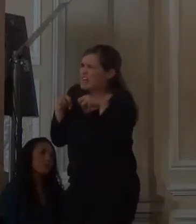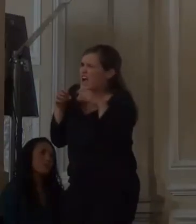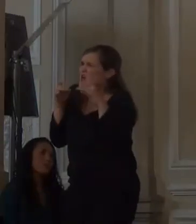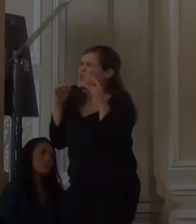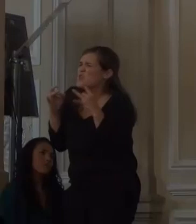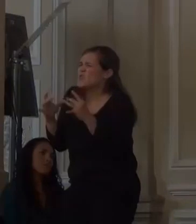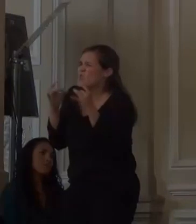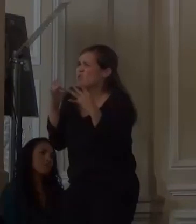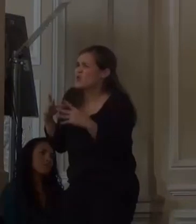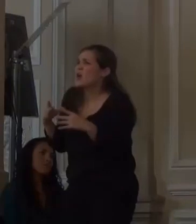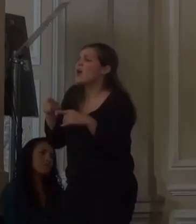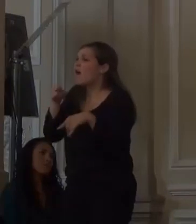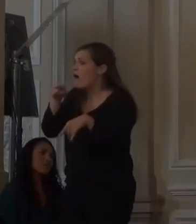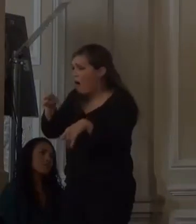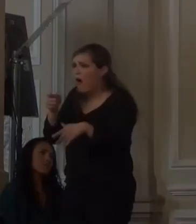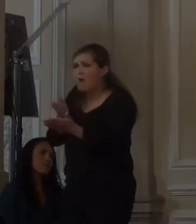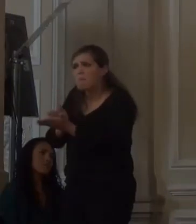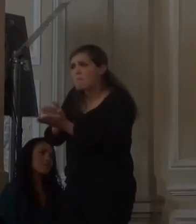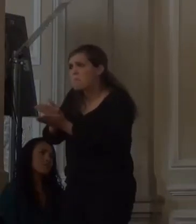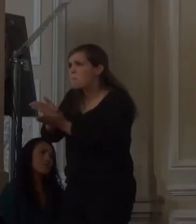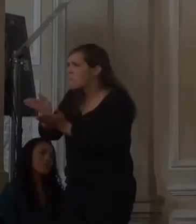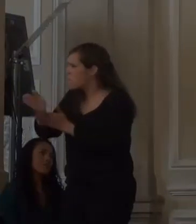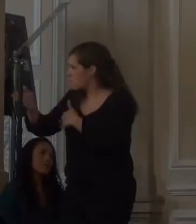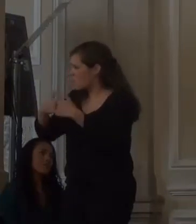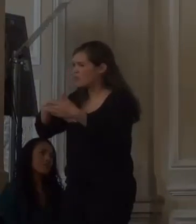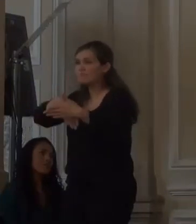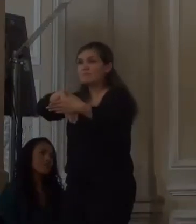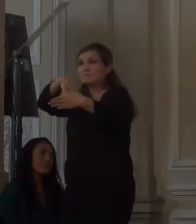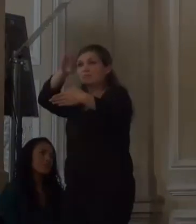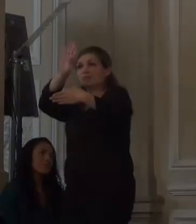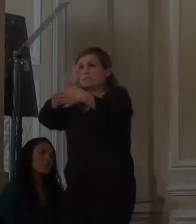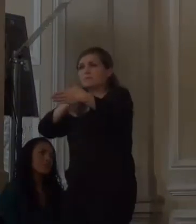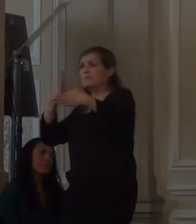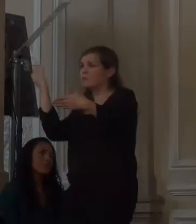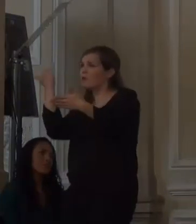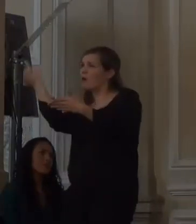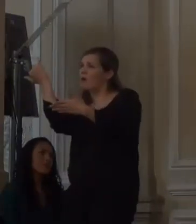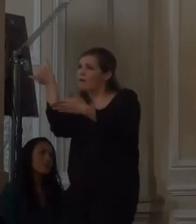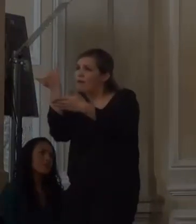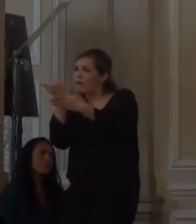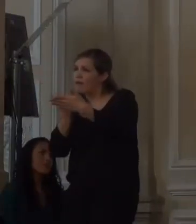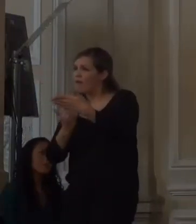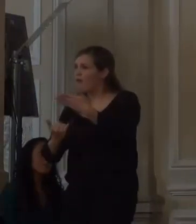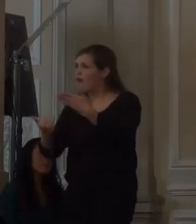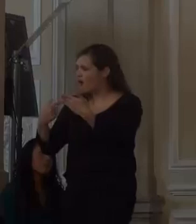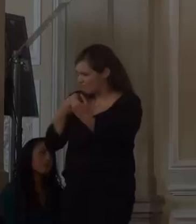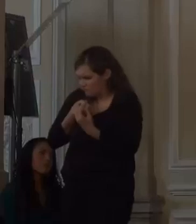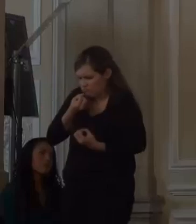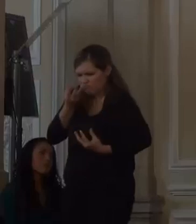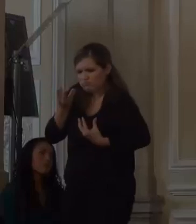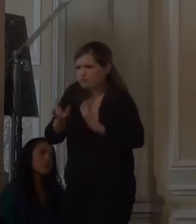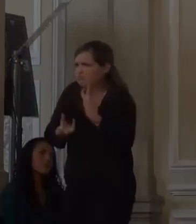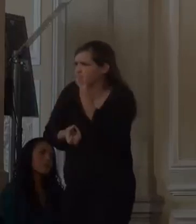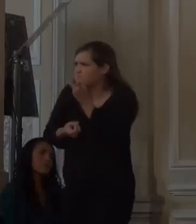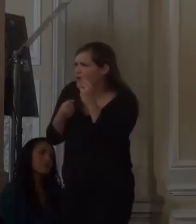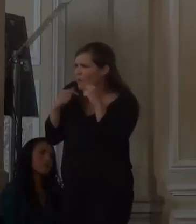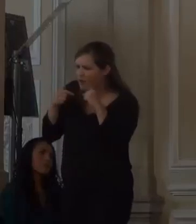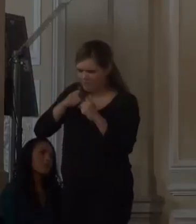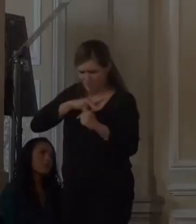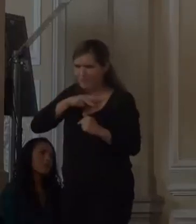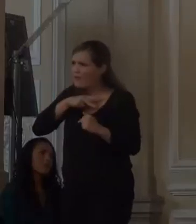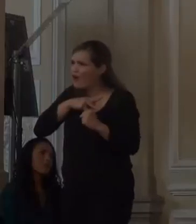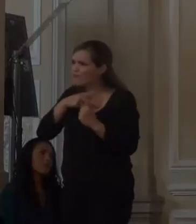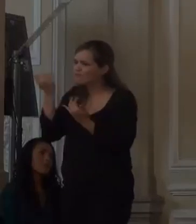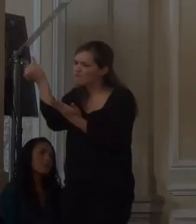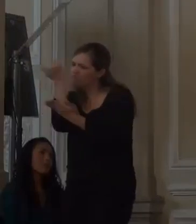el resto de su vida. Sin embargo, hizo del arte un refugio, su refugio, y